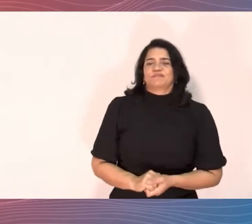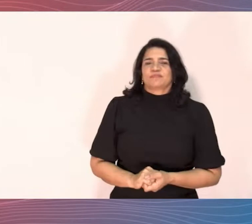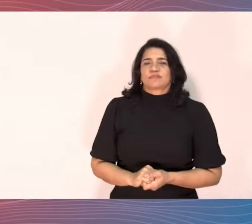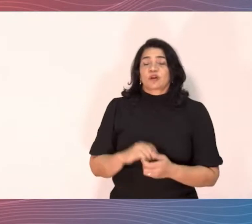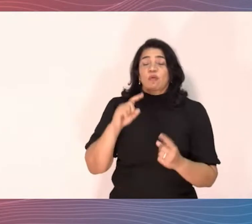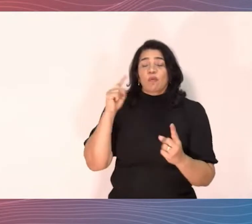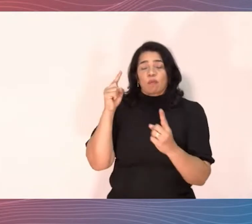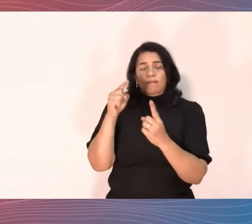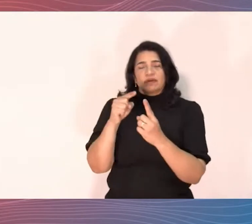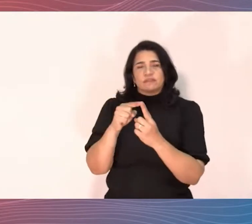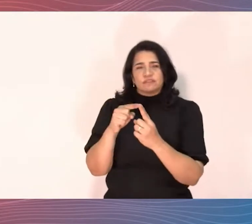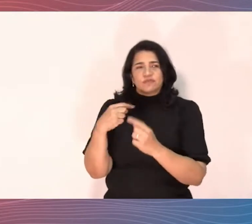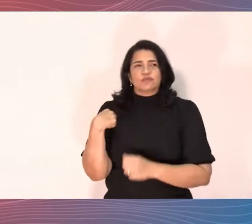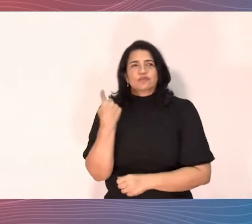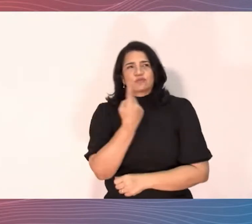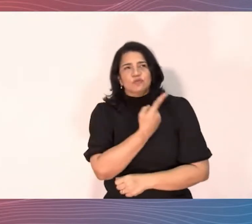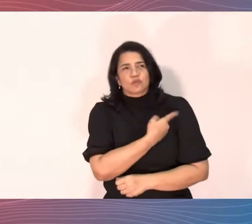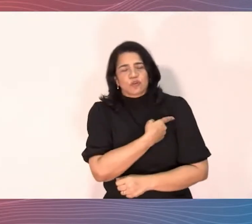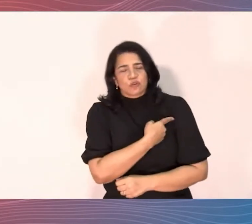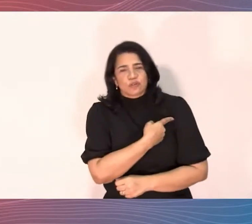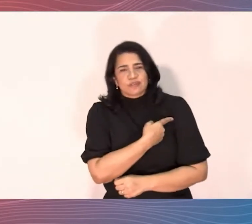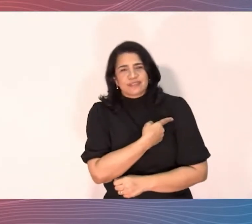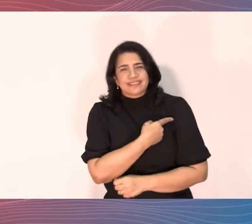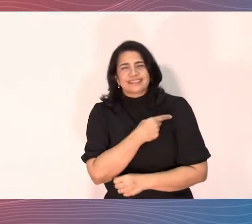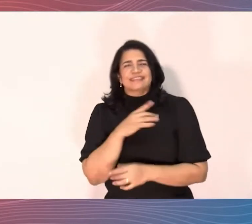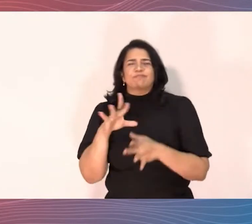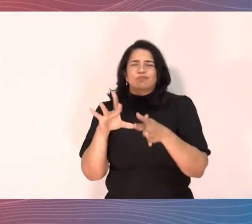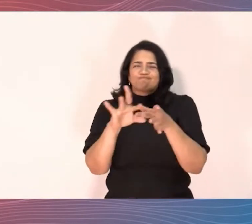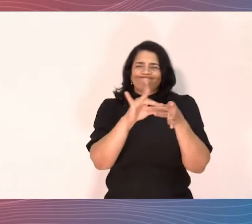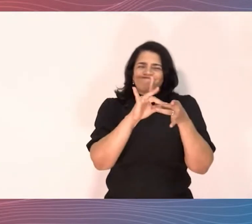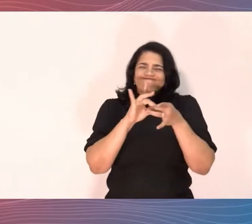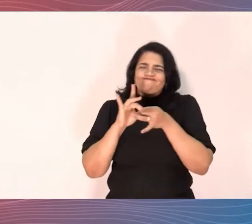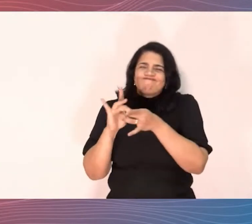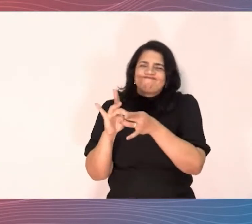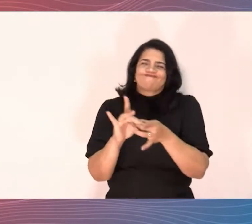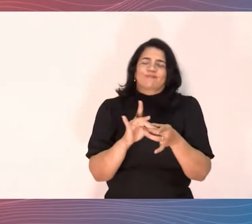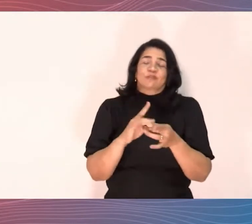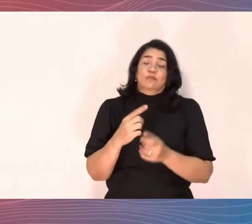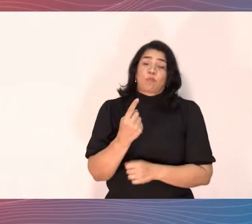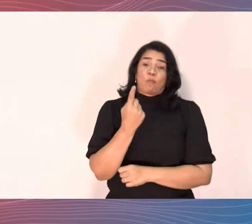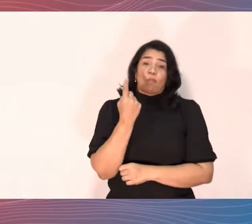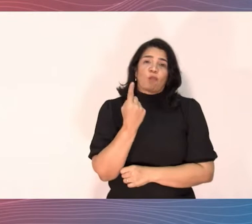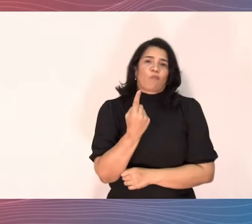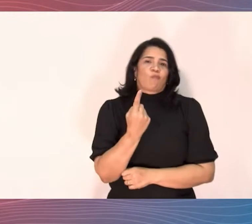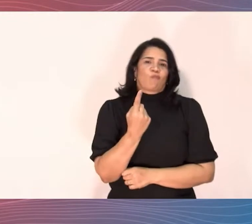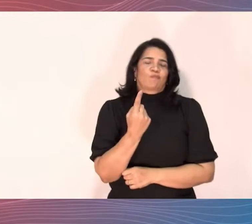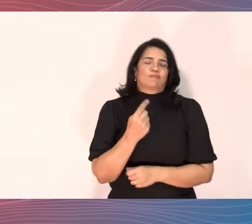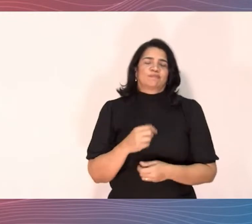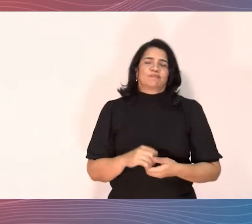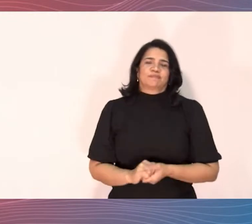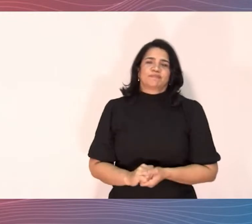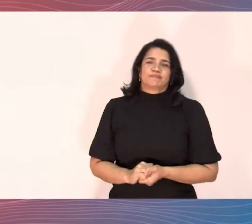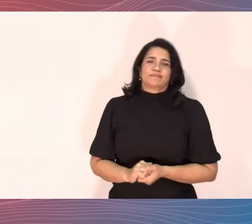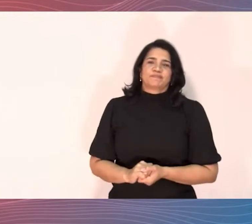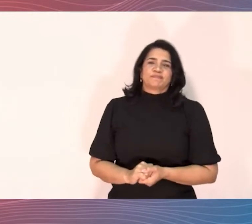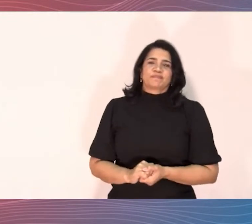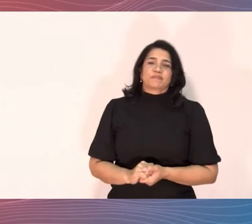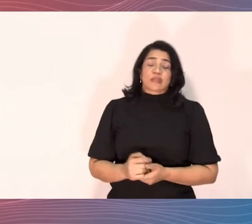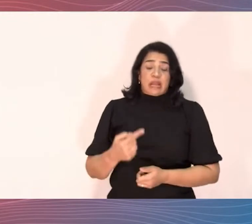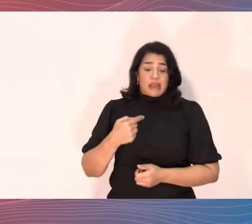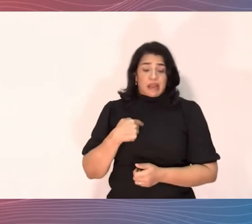é que consegue fazer esse trabalho? É a glória. Eu lhes tenho transmitido a glória que me tens dado, para que sejam